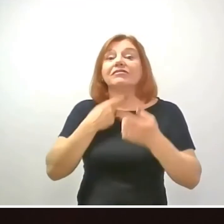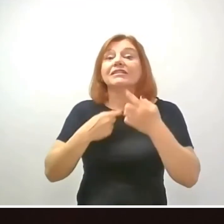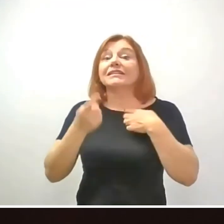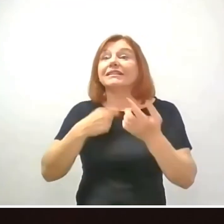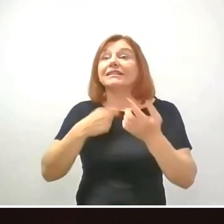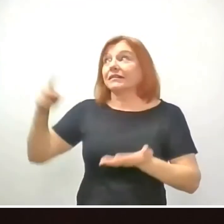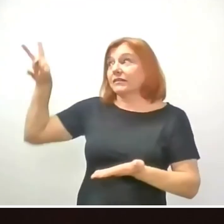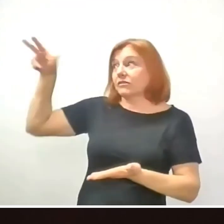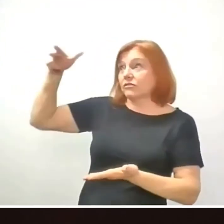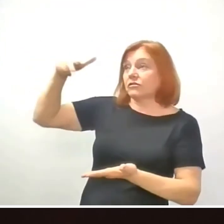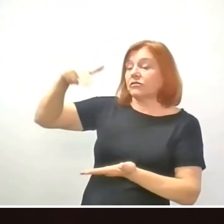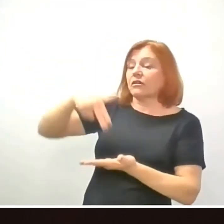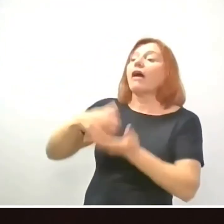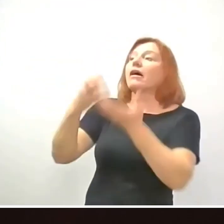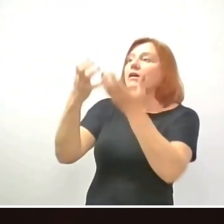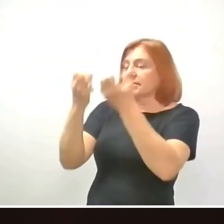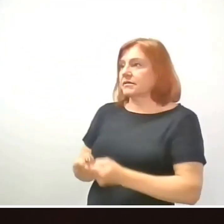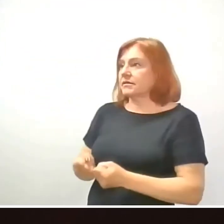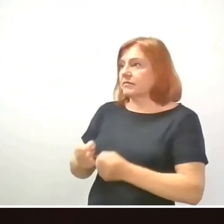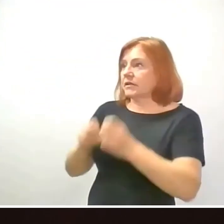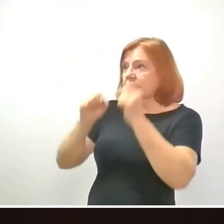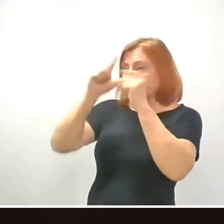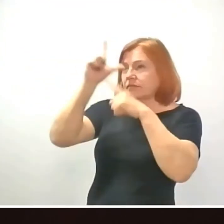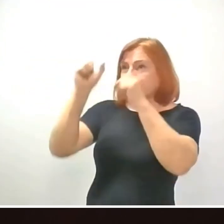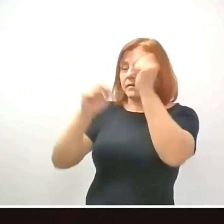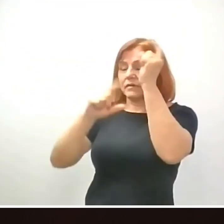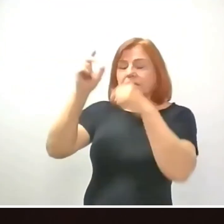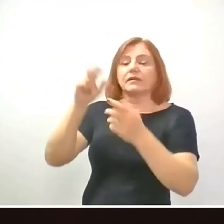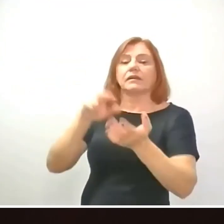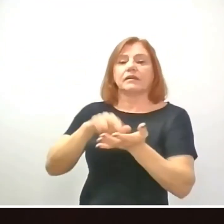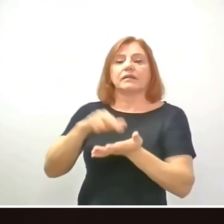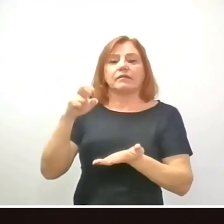Porque a estrela da manhã, irmãos, é só...